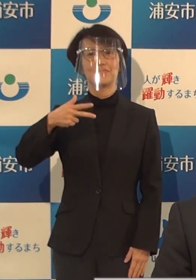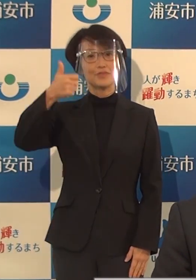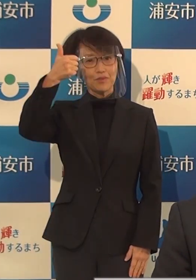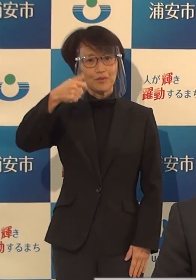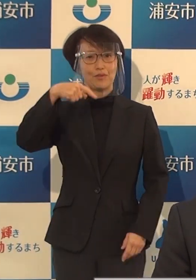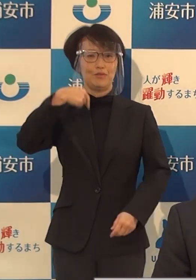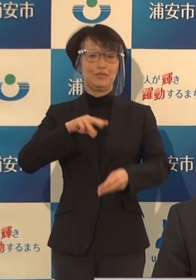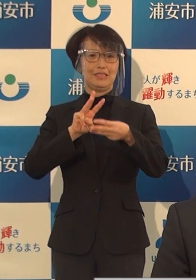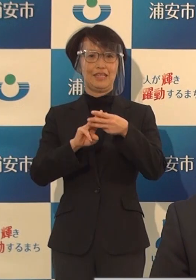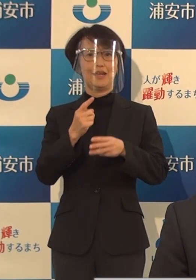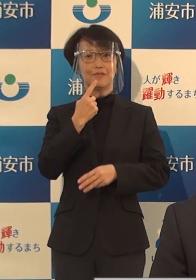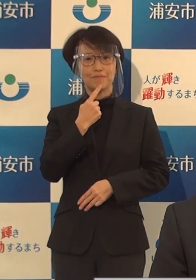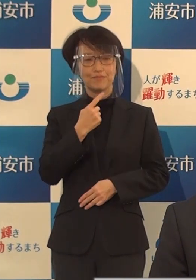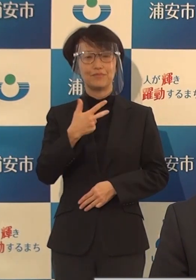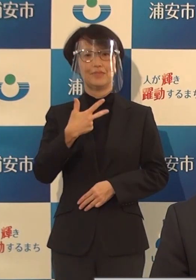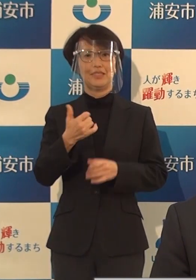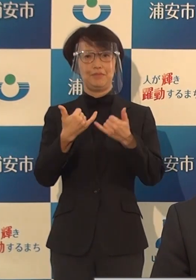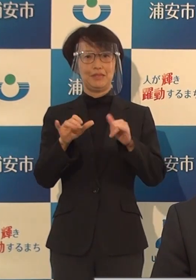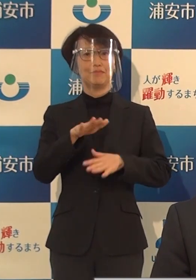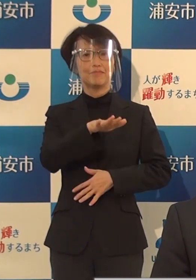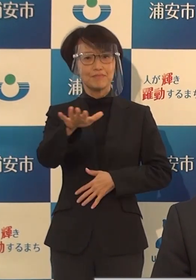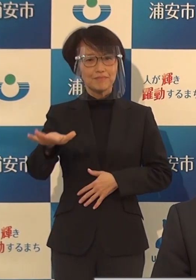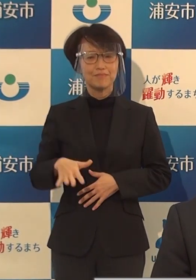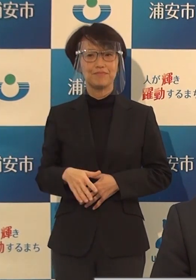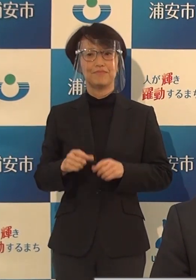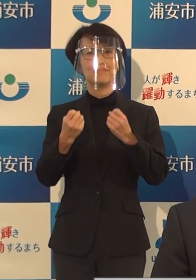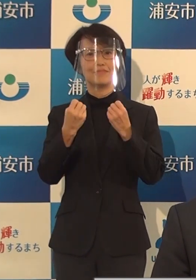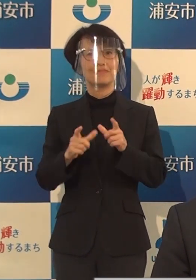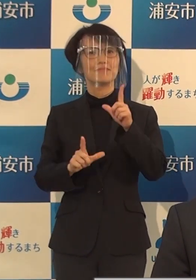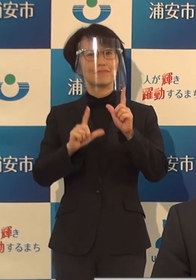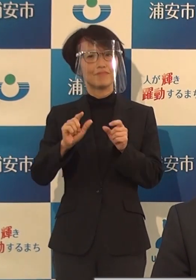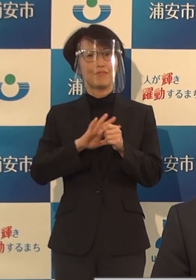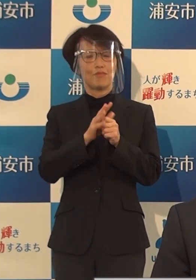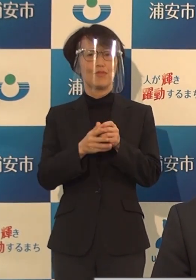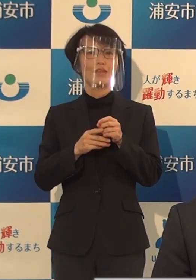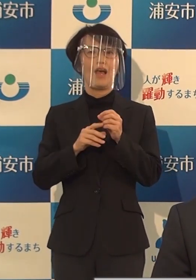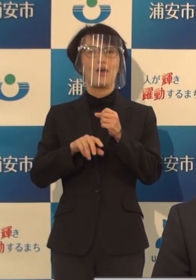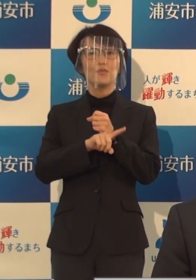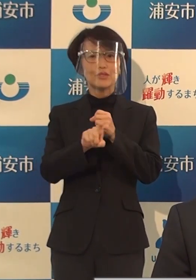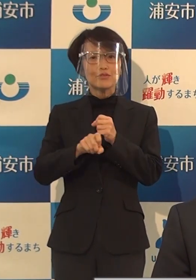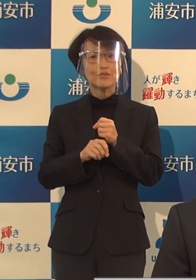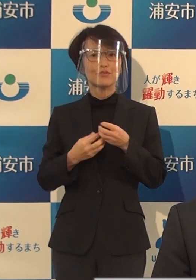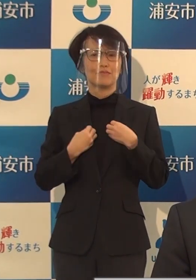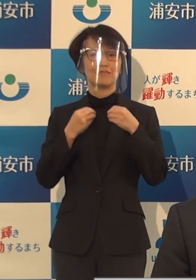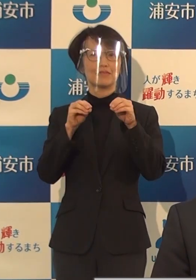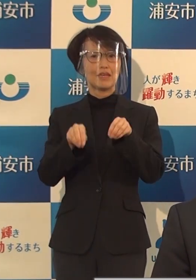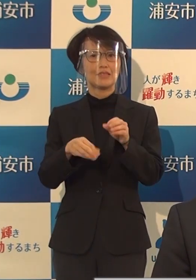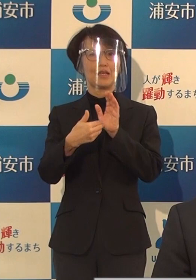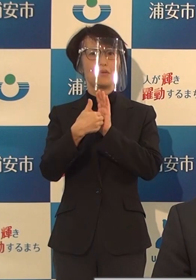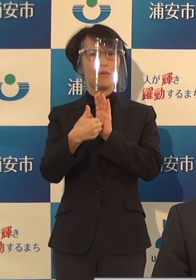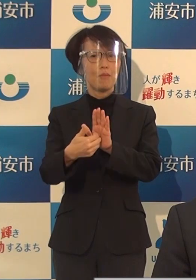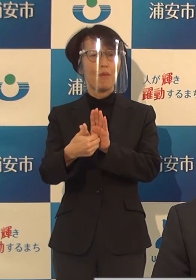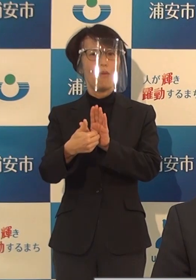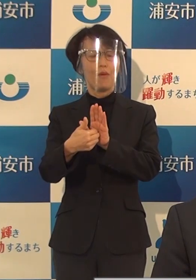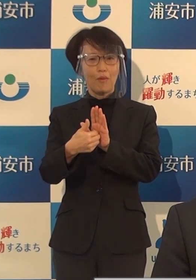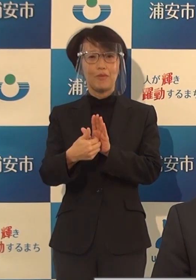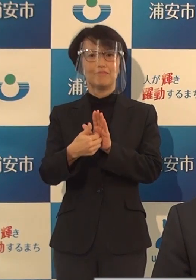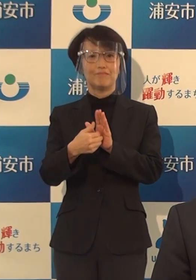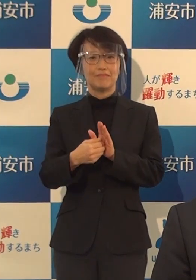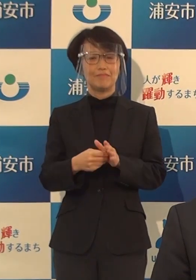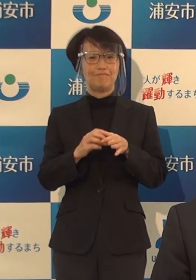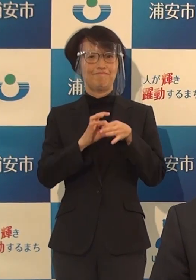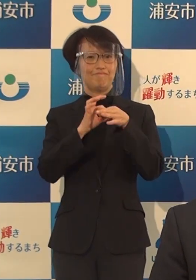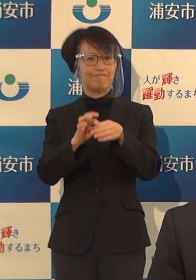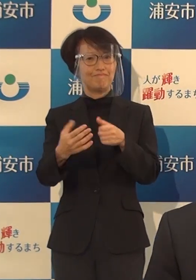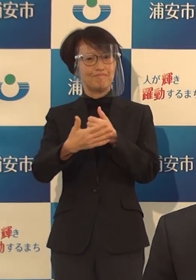市長の内田です。市民の皆様には新型コロナウイルス感染予防に引き続きご協力をいただき感